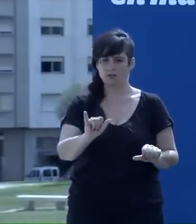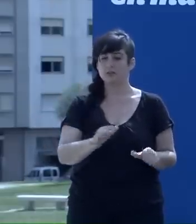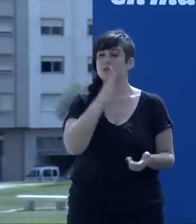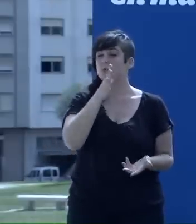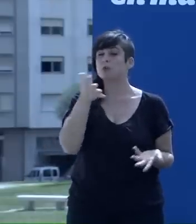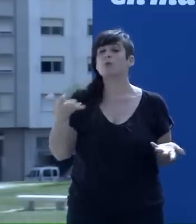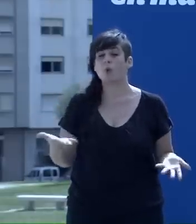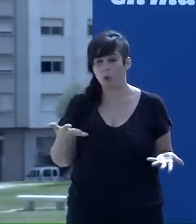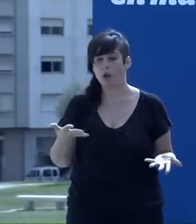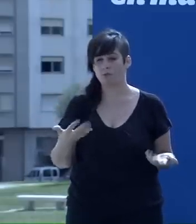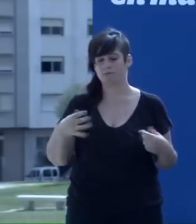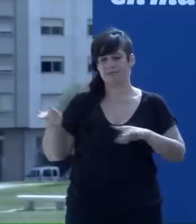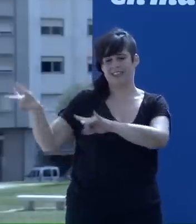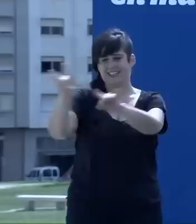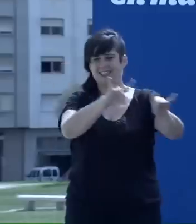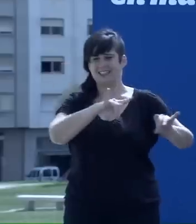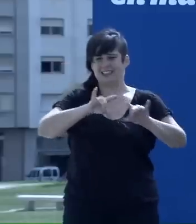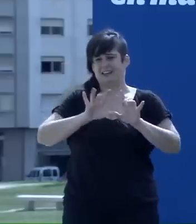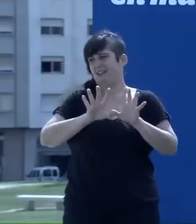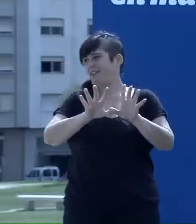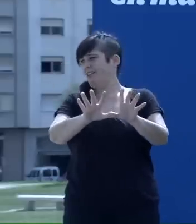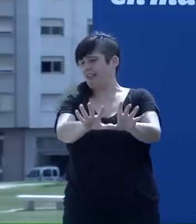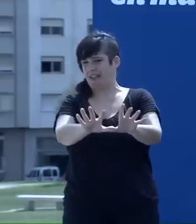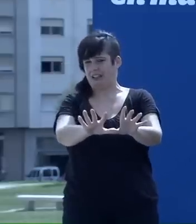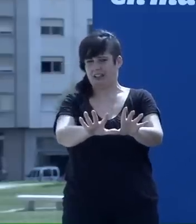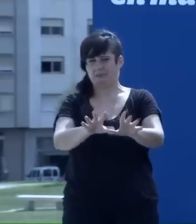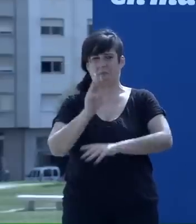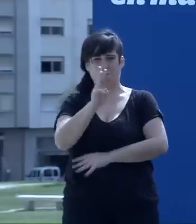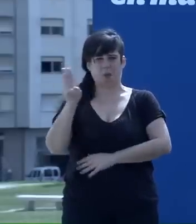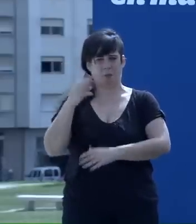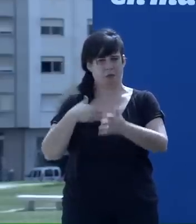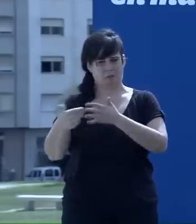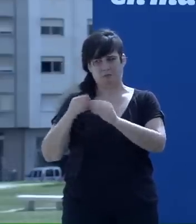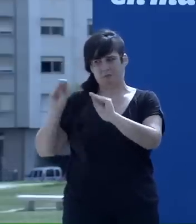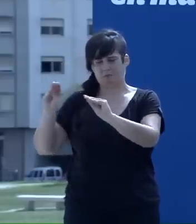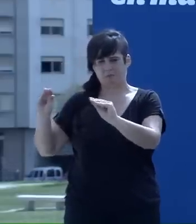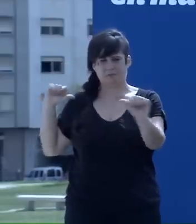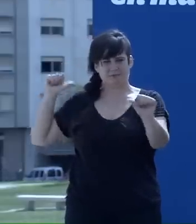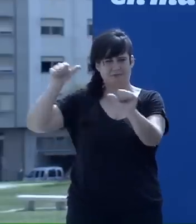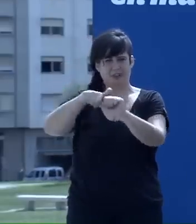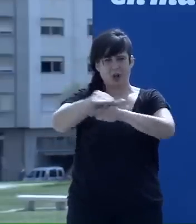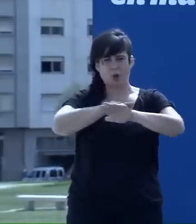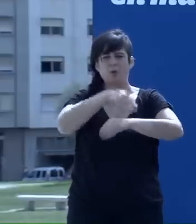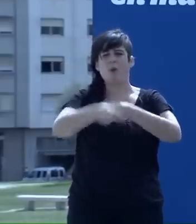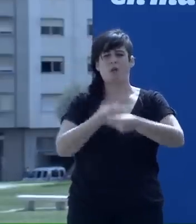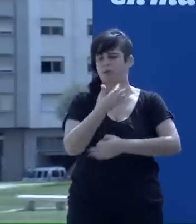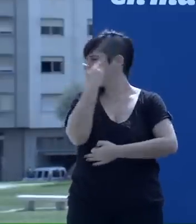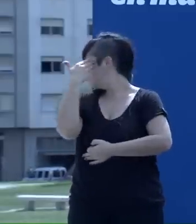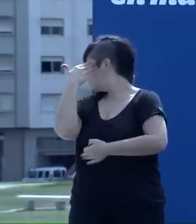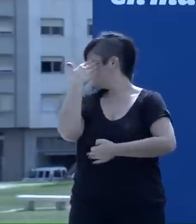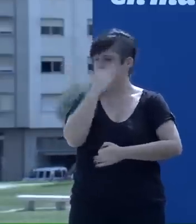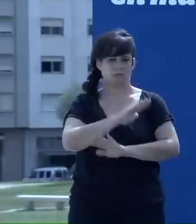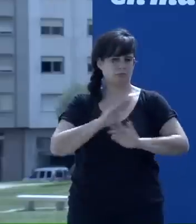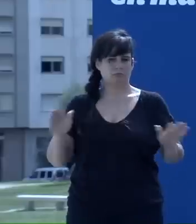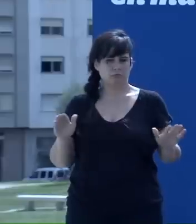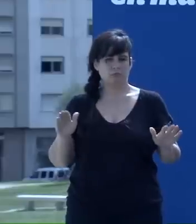o exilio, o abandono, o que nos someteu o PP todos estes anos que leva gobernando, mirando para outro lado, gobernando